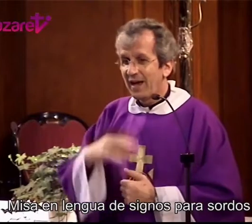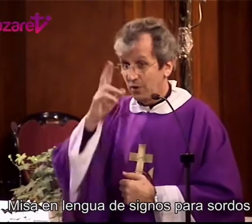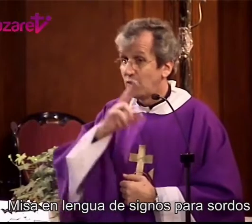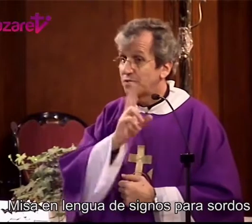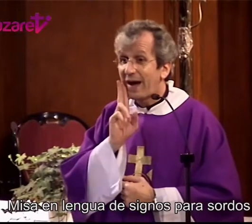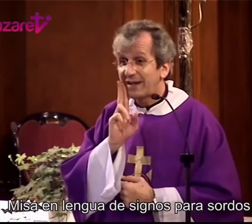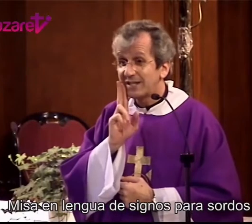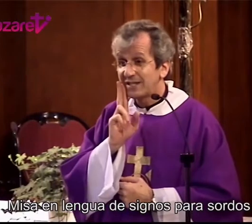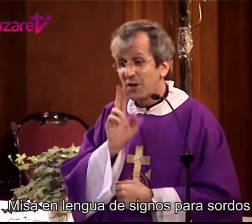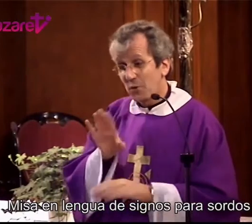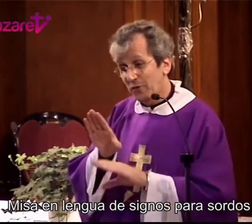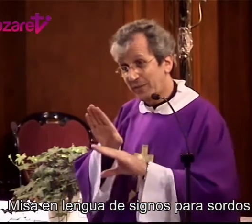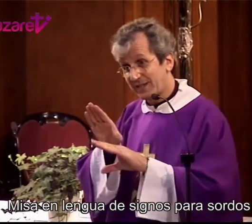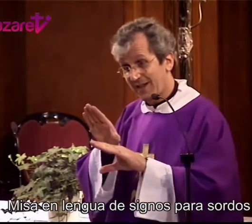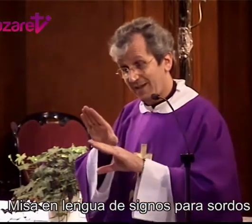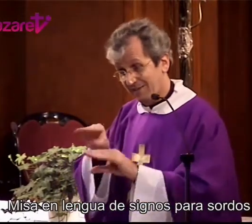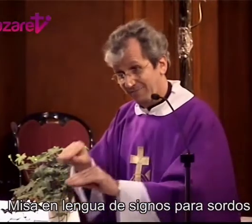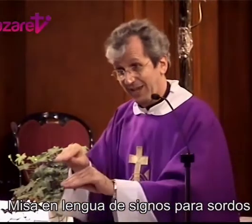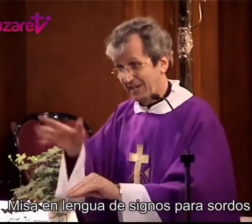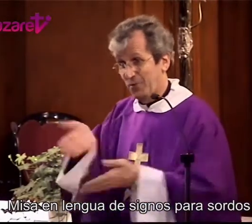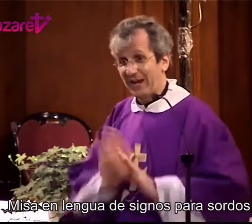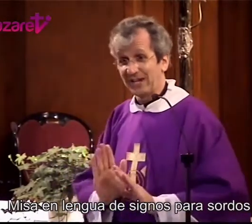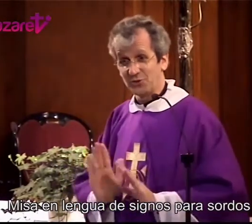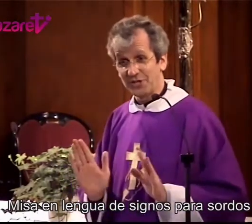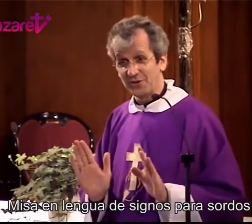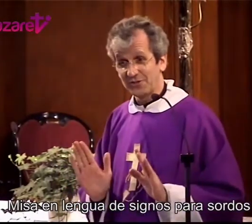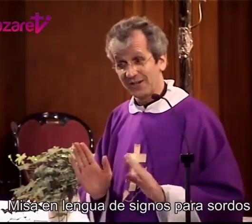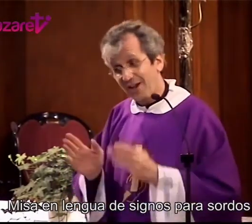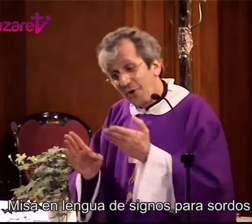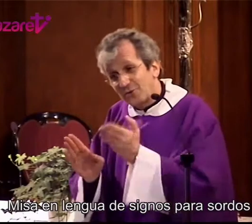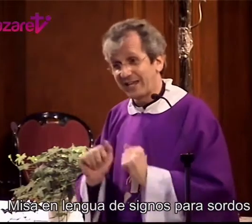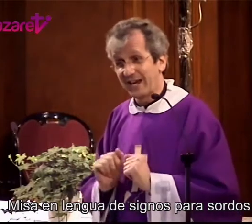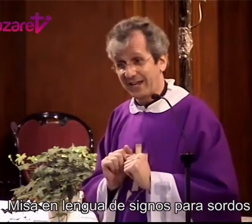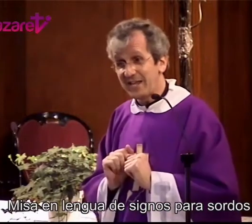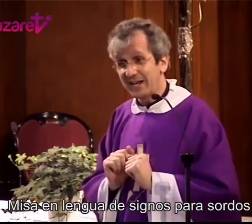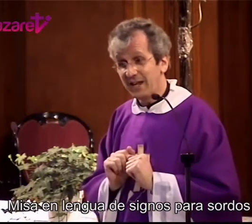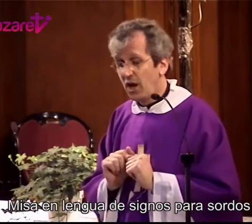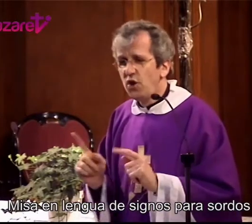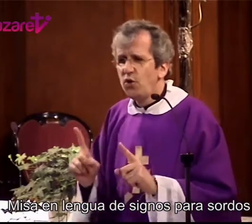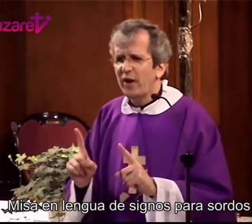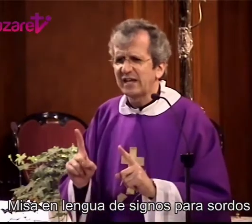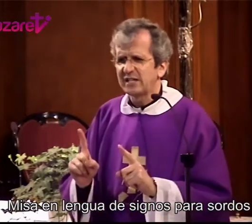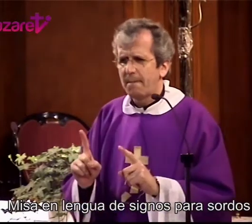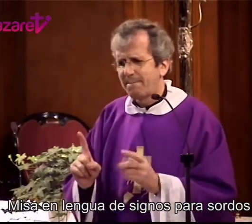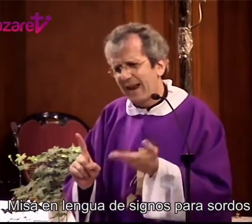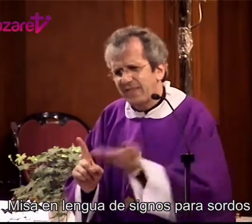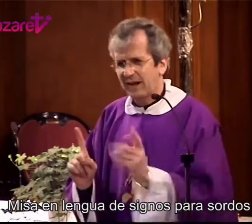Los padres, cuando a veces esbroncan a sus hijos o los riñen, no es para hacerles